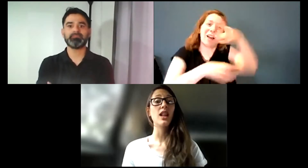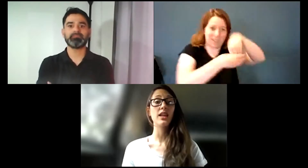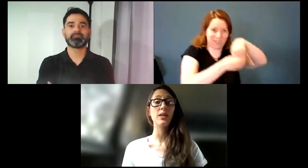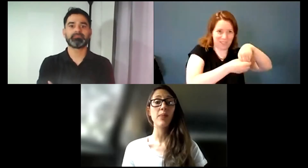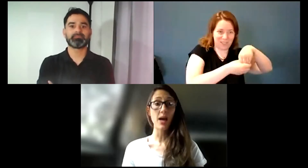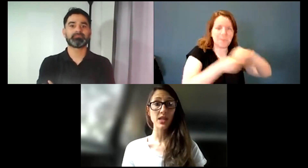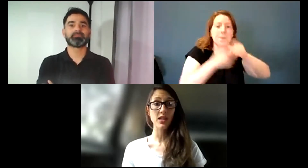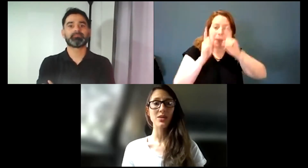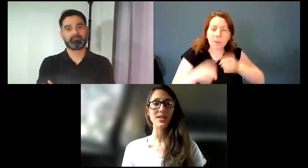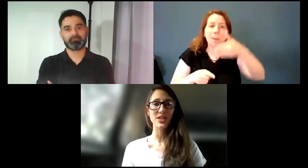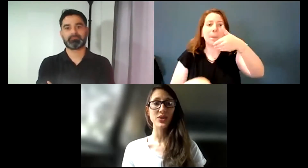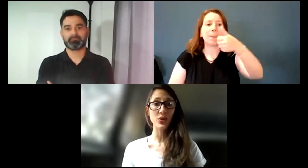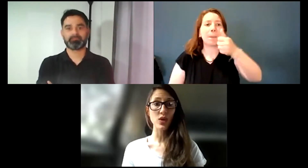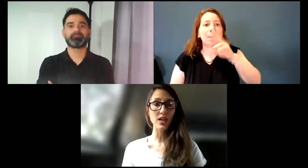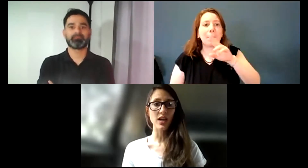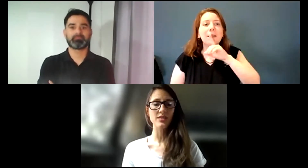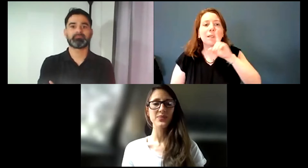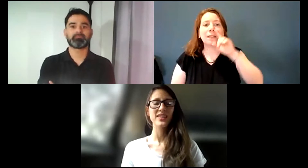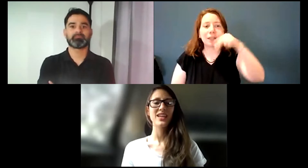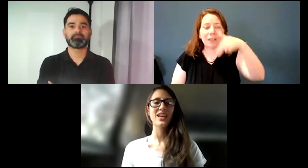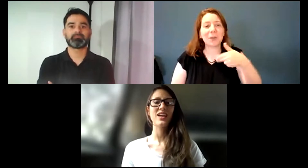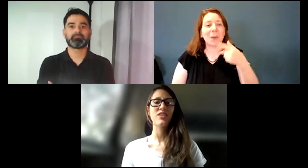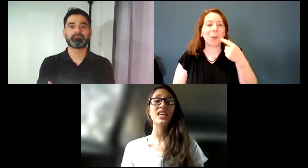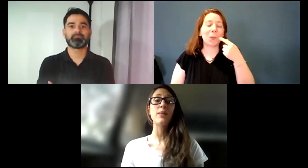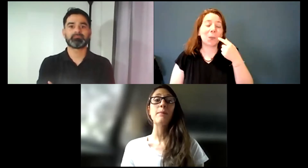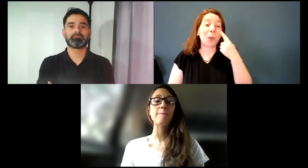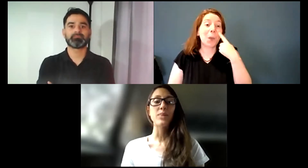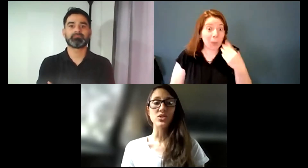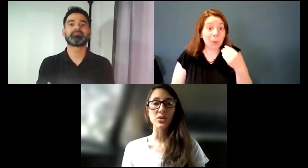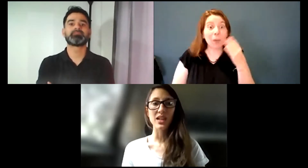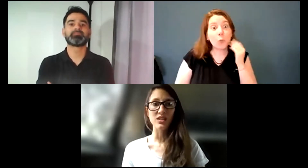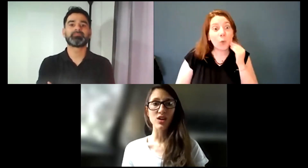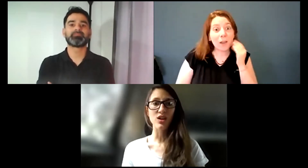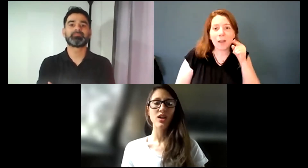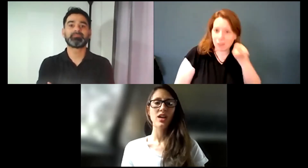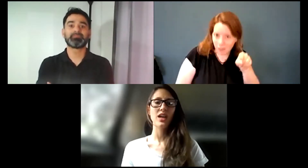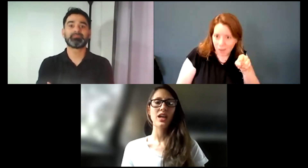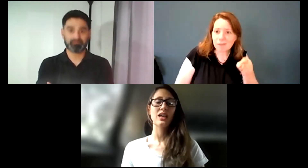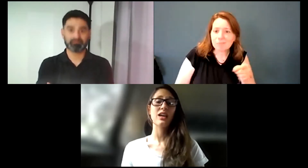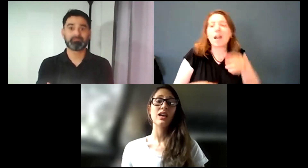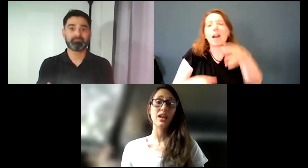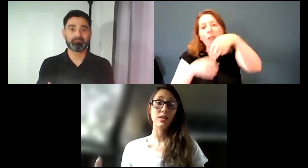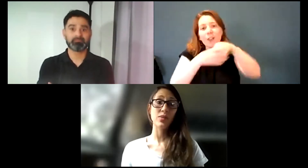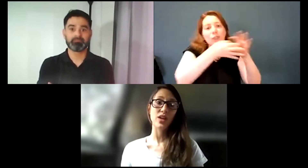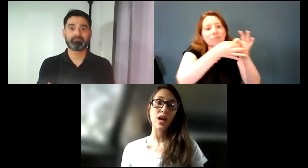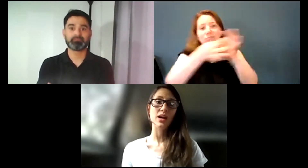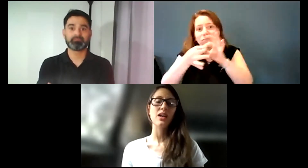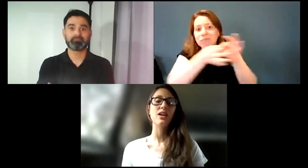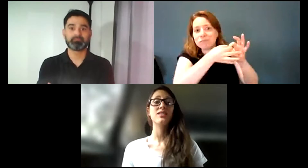de PAMI y vecino de Hurlingham, que fue quien posibilitó que este programa esté acá